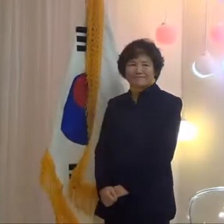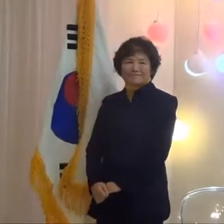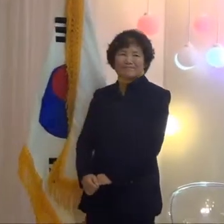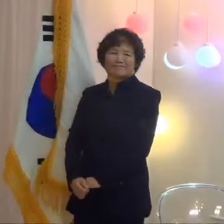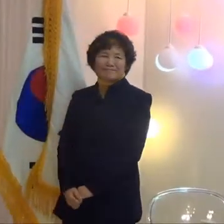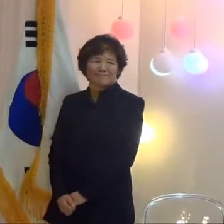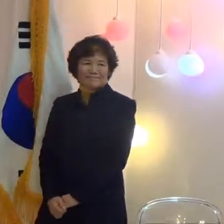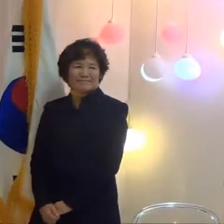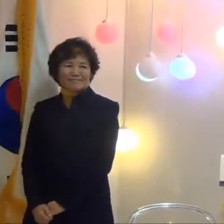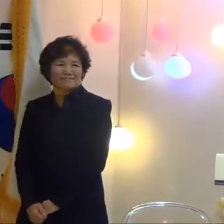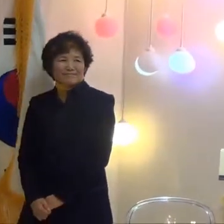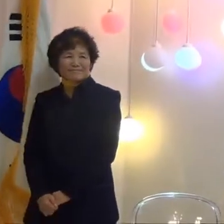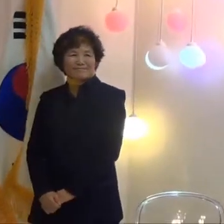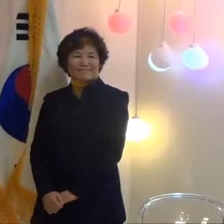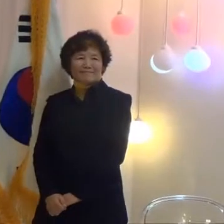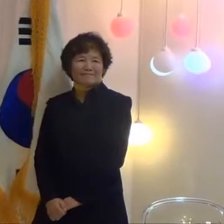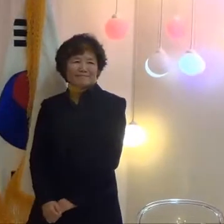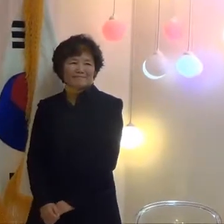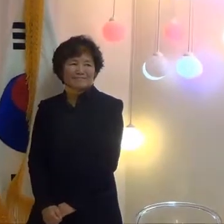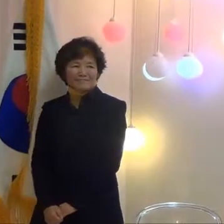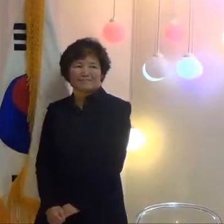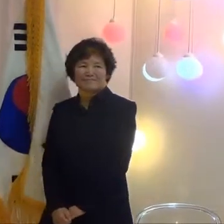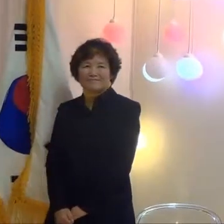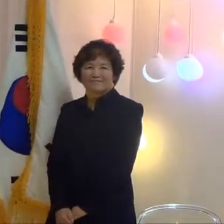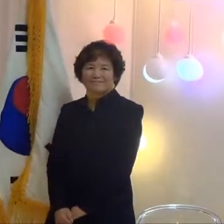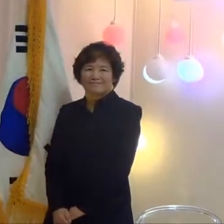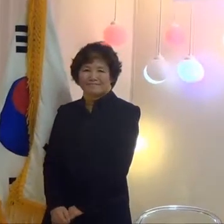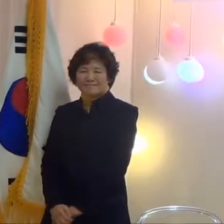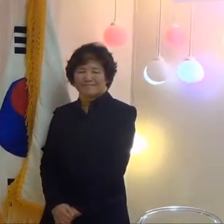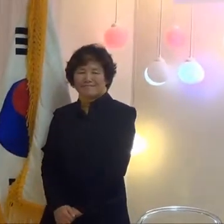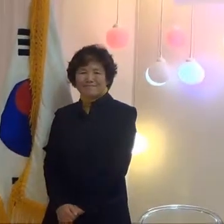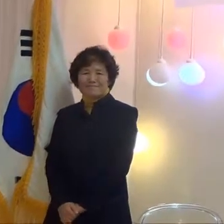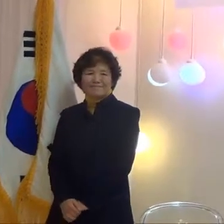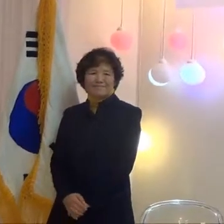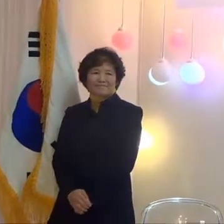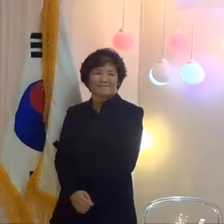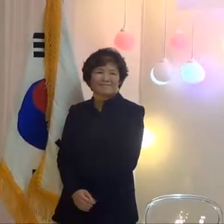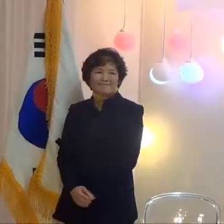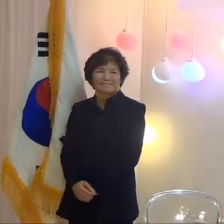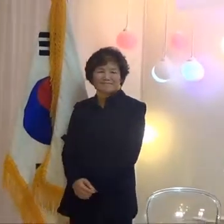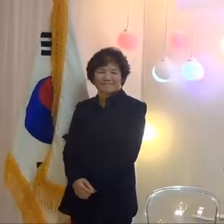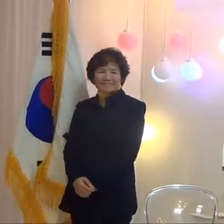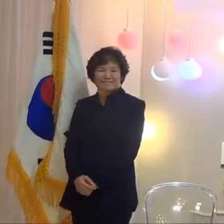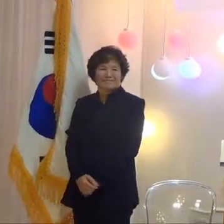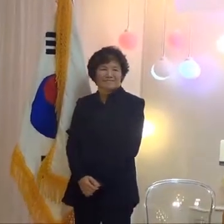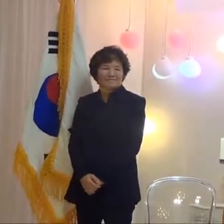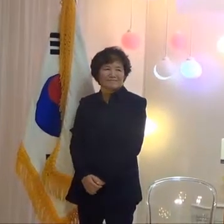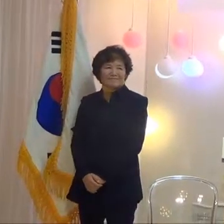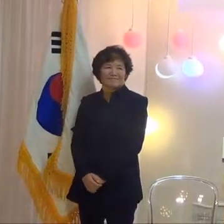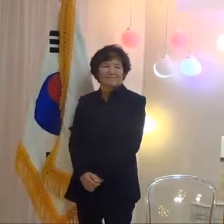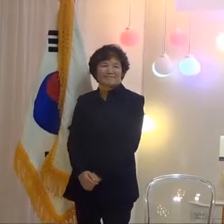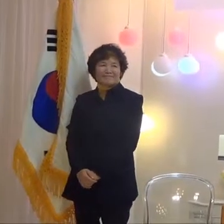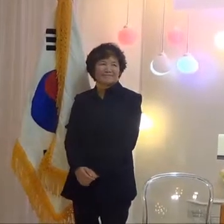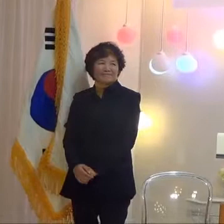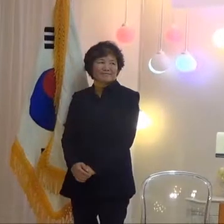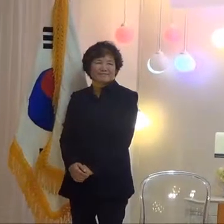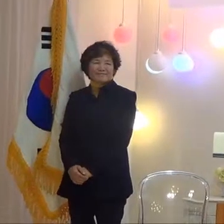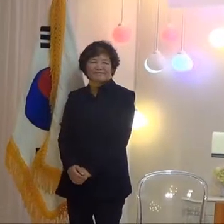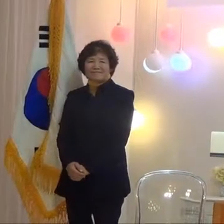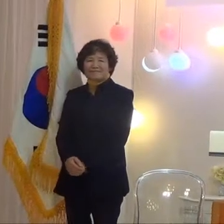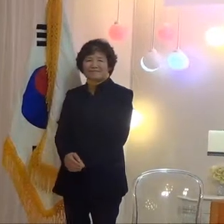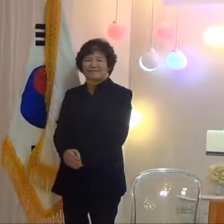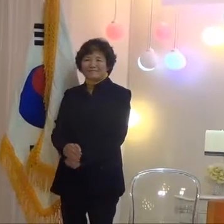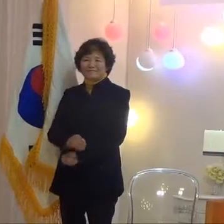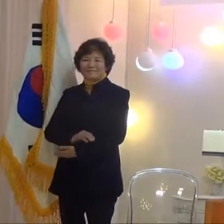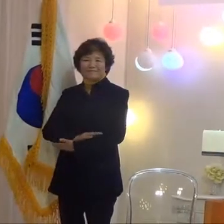사전에 제가 멘트에 대해서 제가 자료를 드려야 되는데 제가 자료를 드리지 못했어요. 그만하죠. 제가 이제 출판